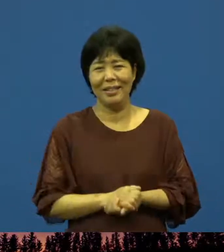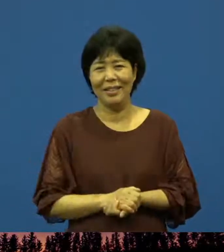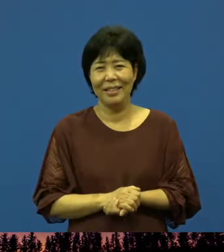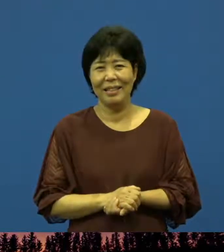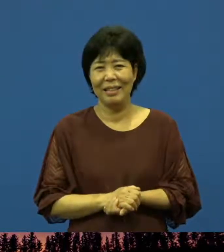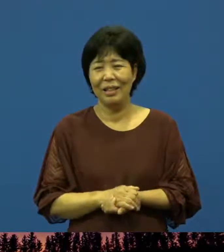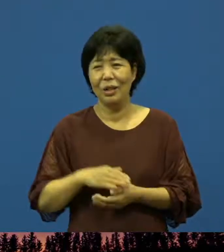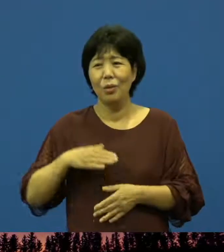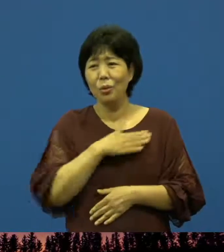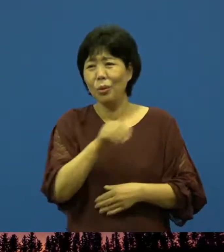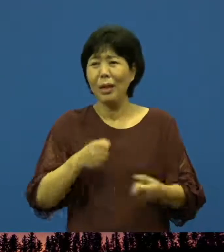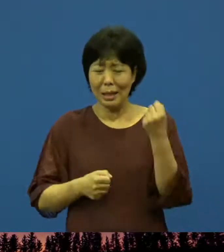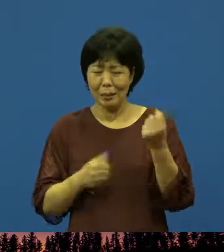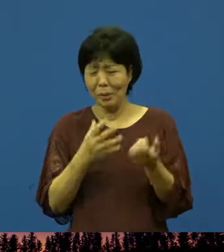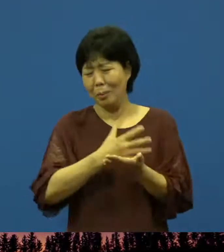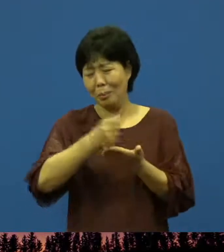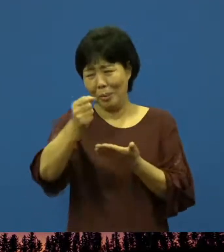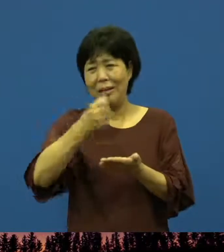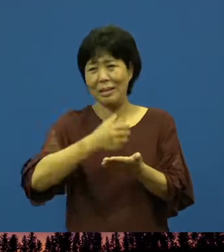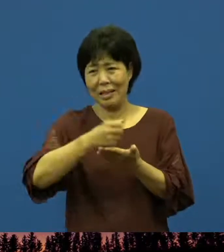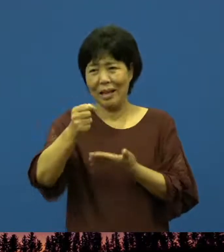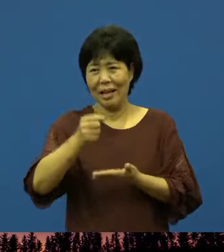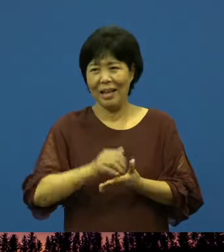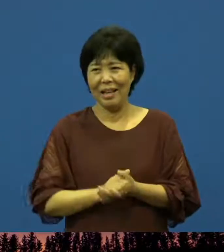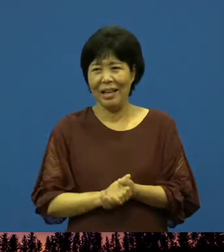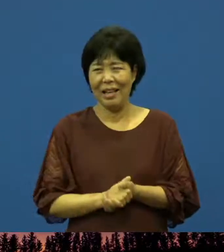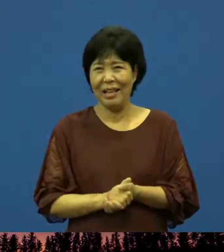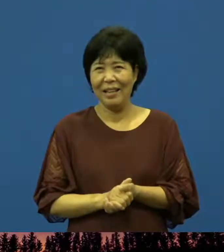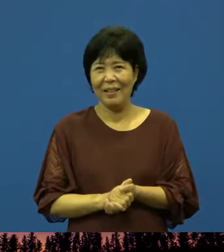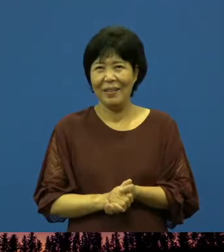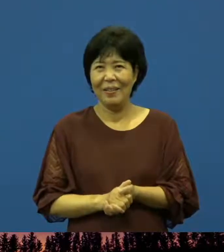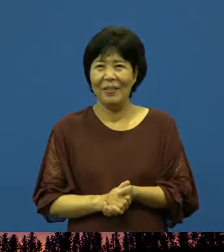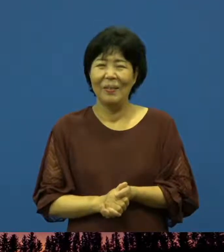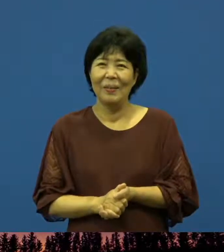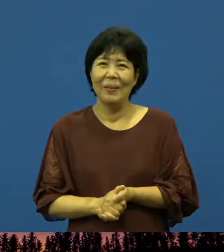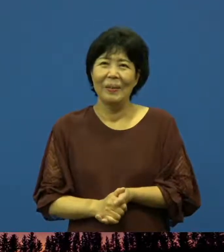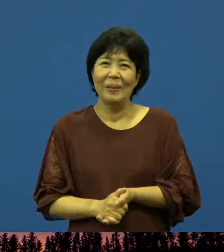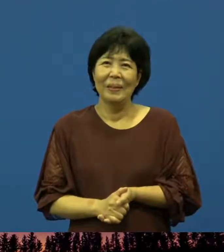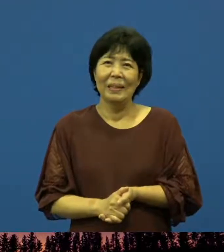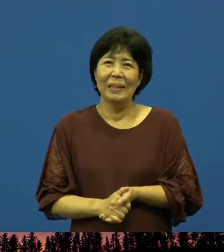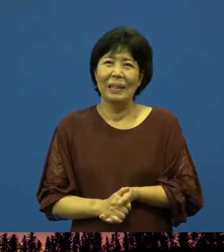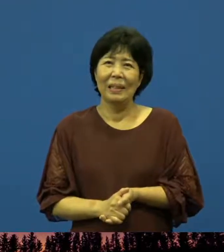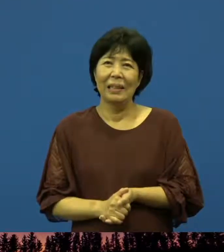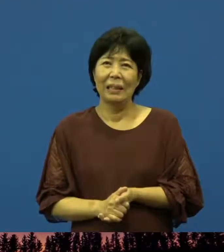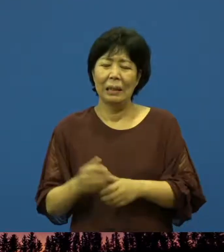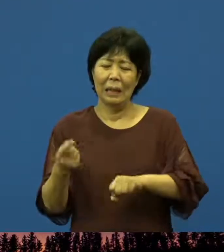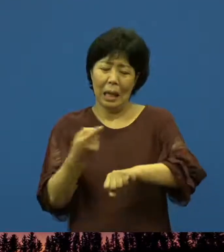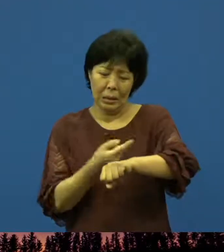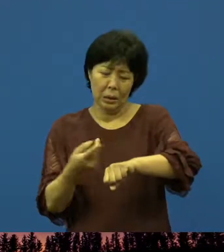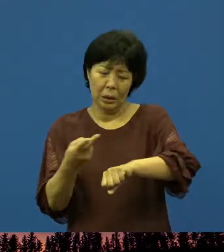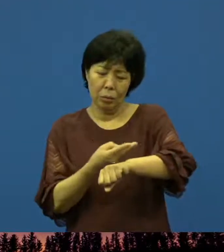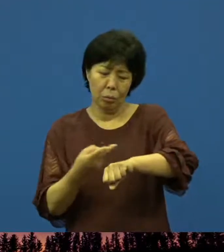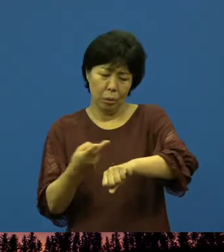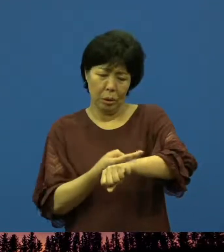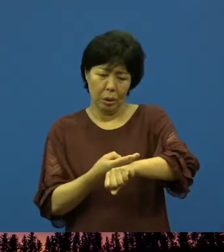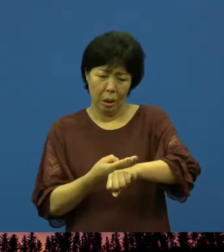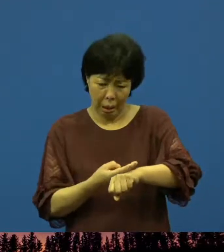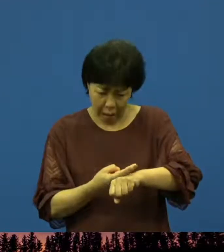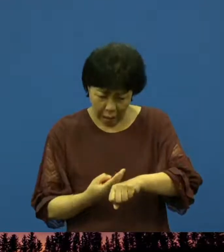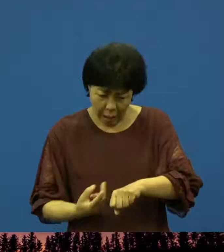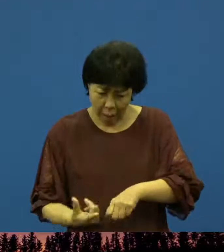에너지, 우리에게 있는 그걸 다 빼앗아가는 거예요. 한두 시간이 금방 날아가 버려요.